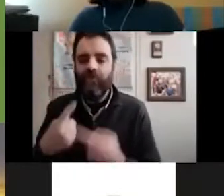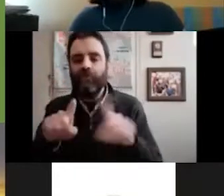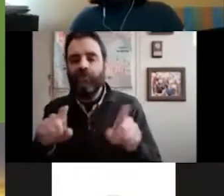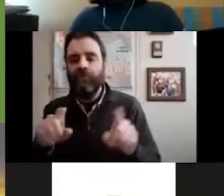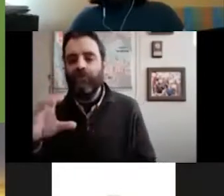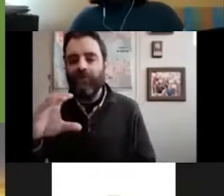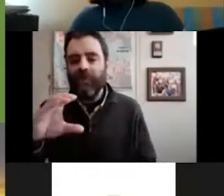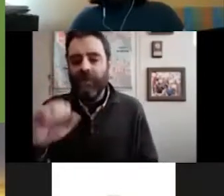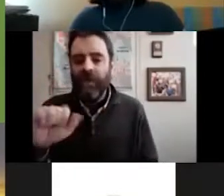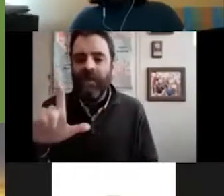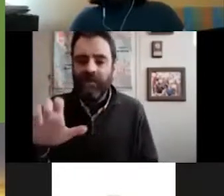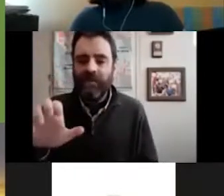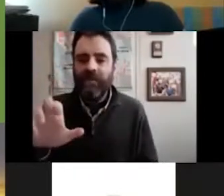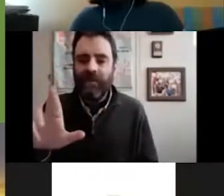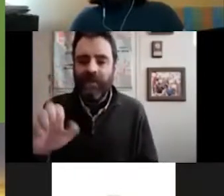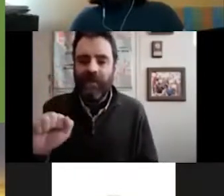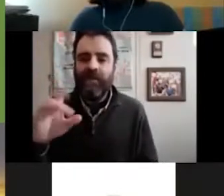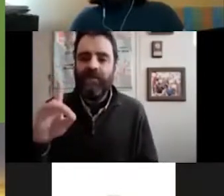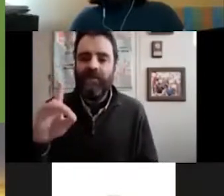otros viven en Colina,